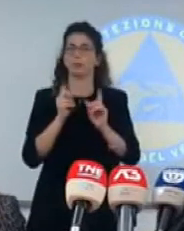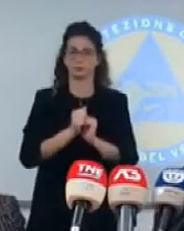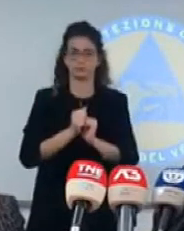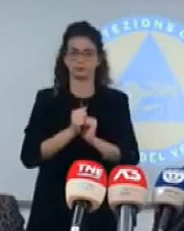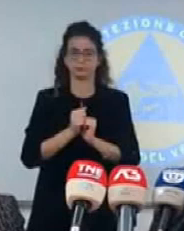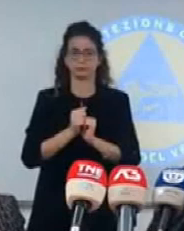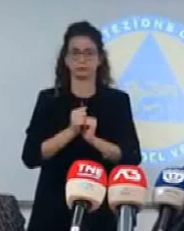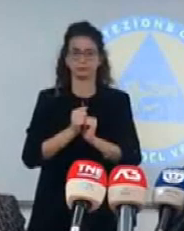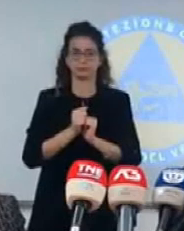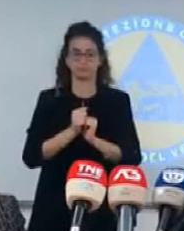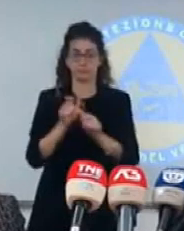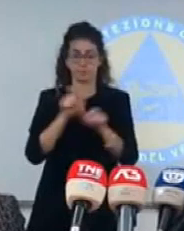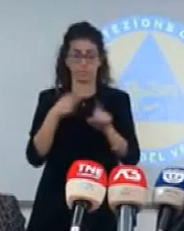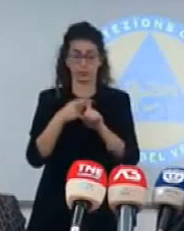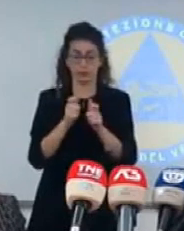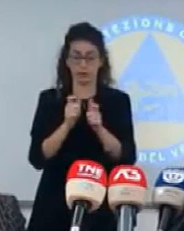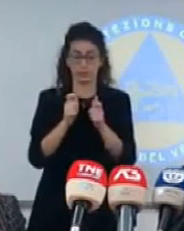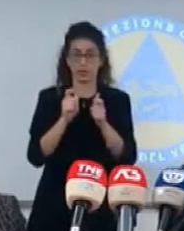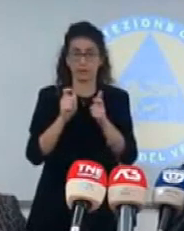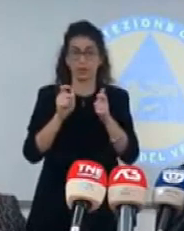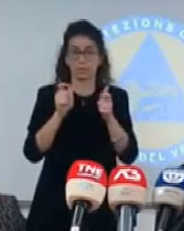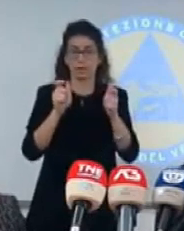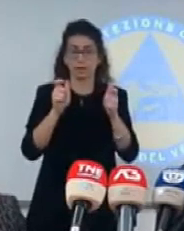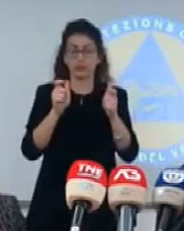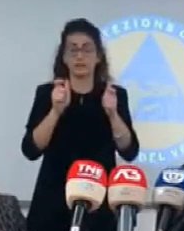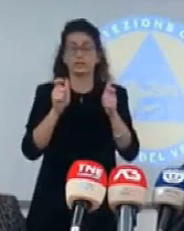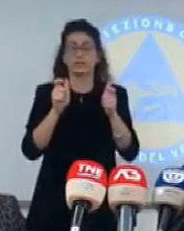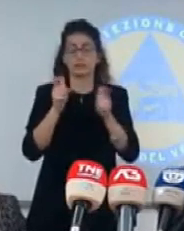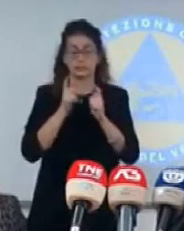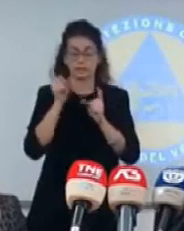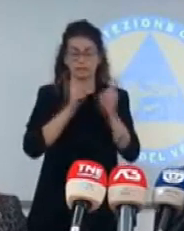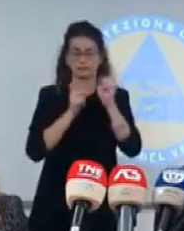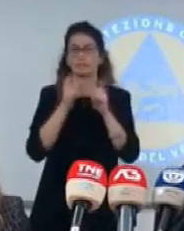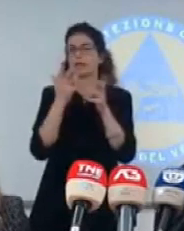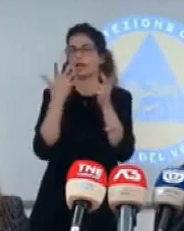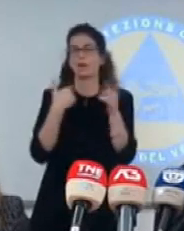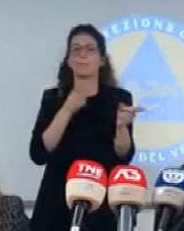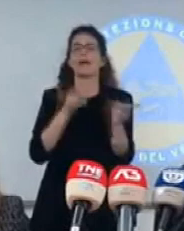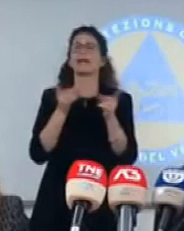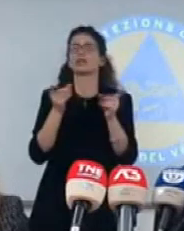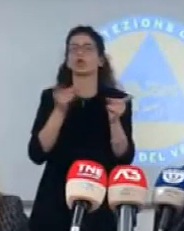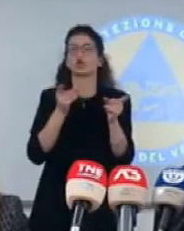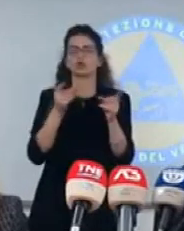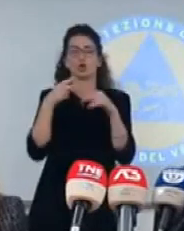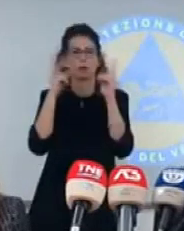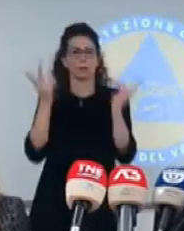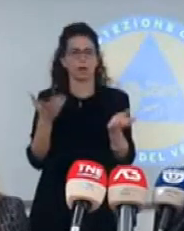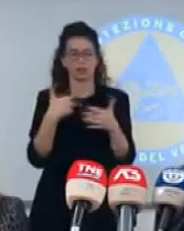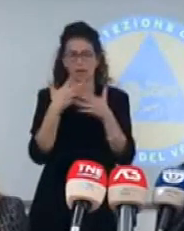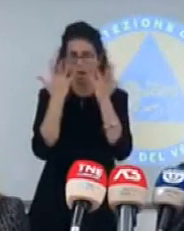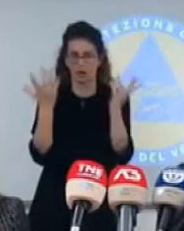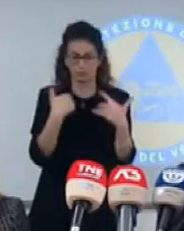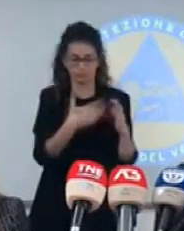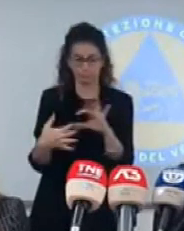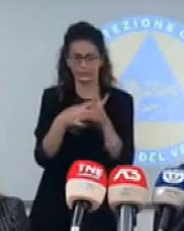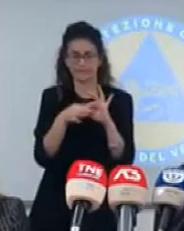del delle positività che anche una sua stagionalità lo dobbiamo dire che poi legata